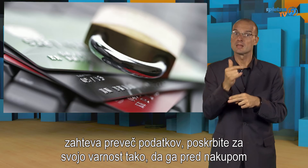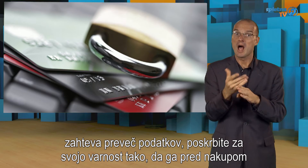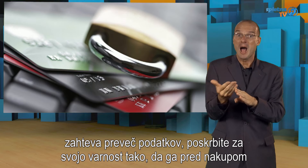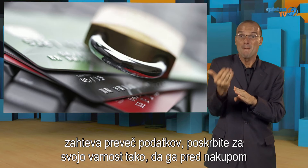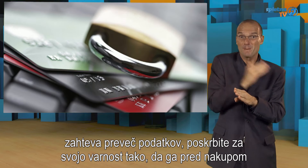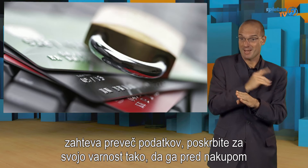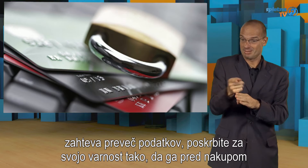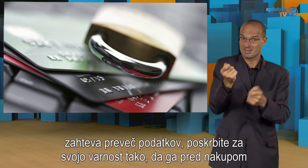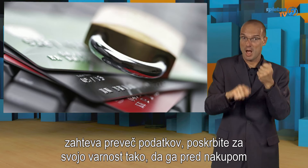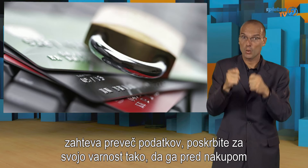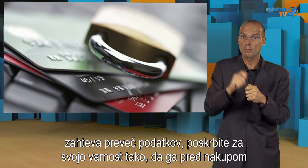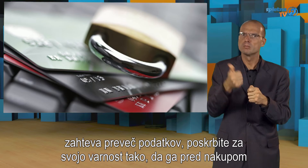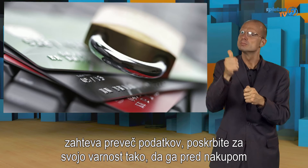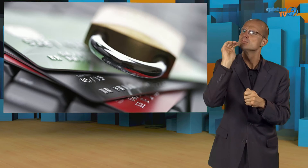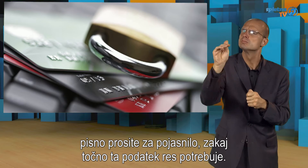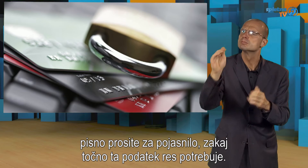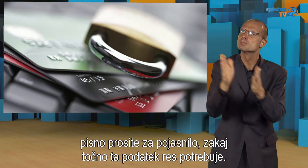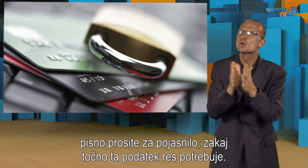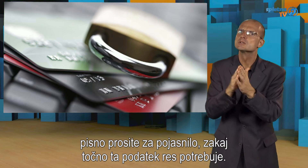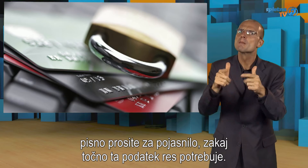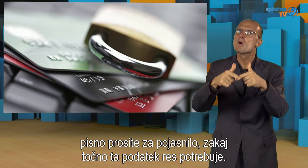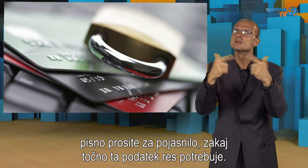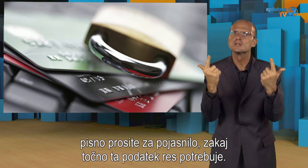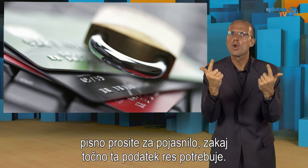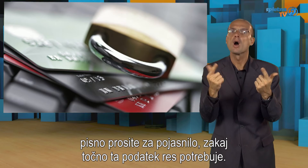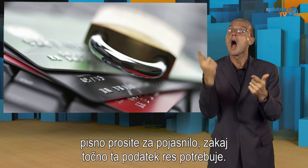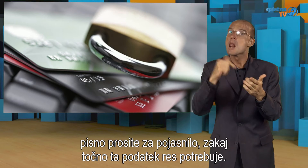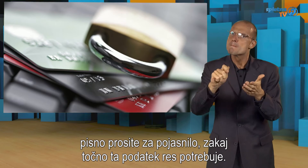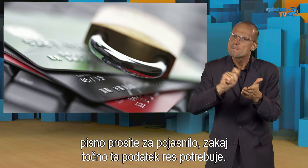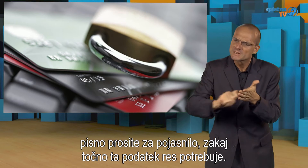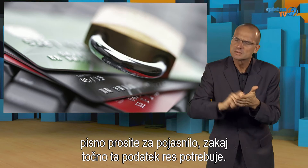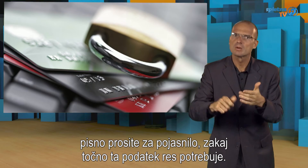za pojasnilo, zakaj točno ta podatek res potrebuje.